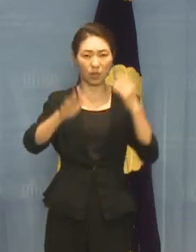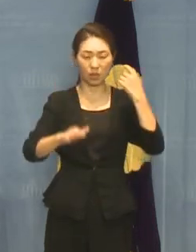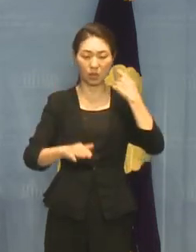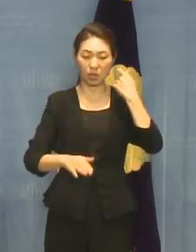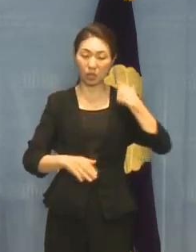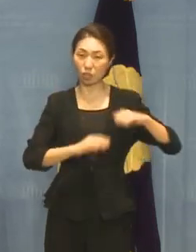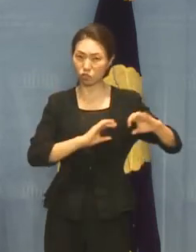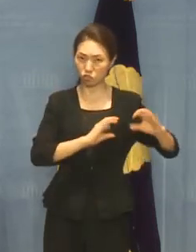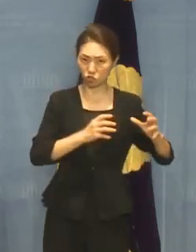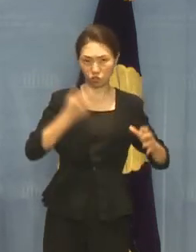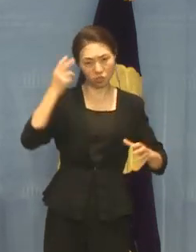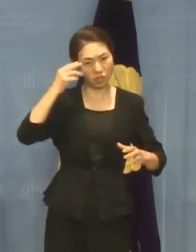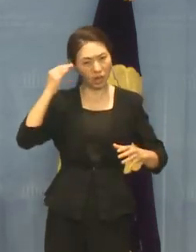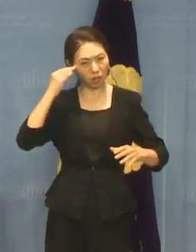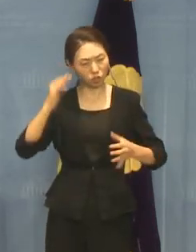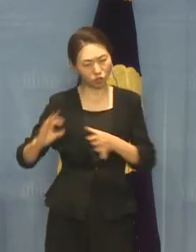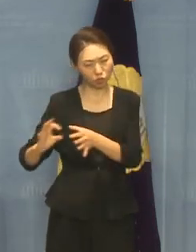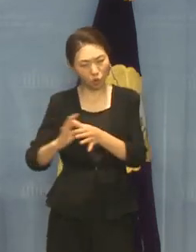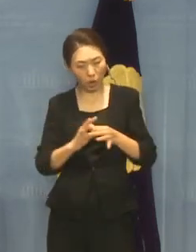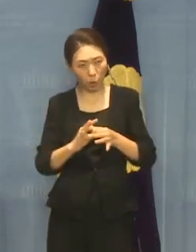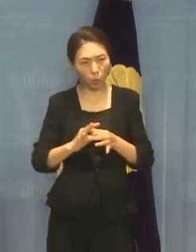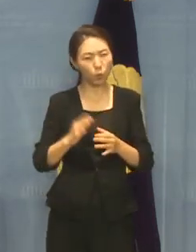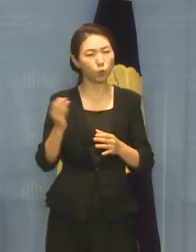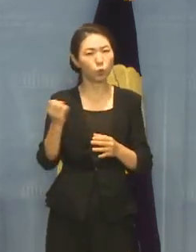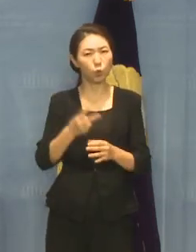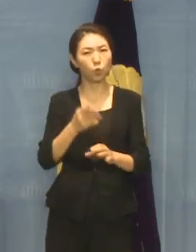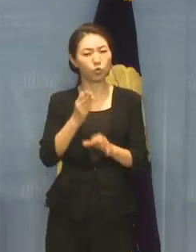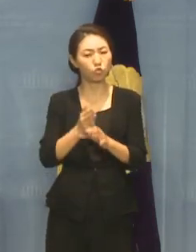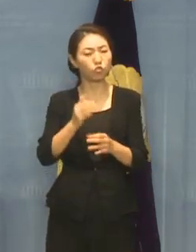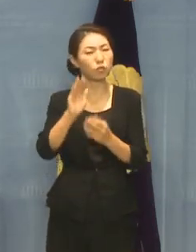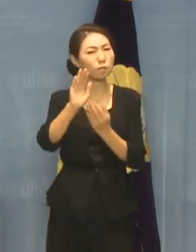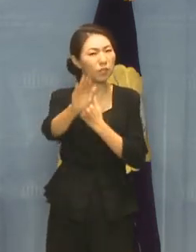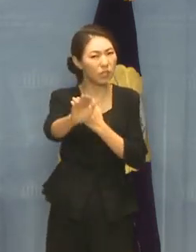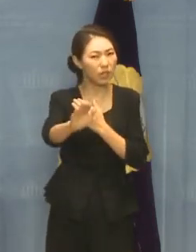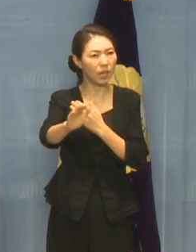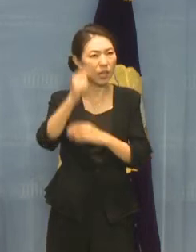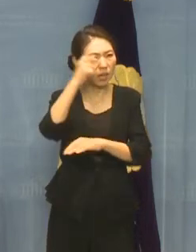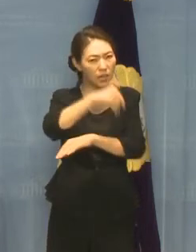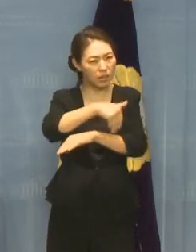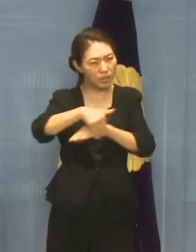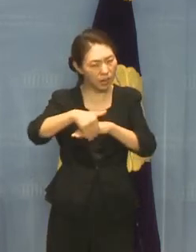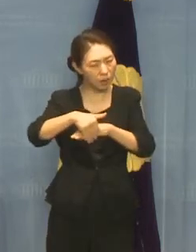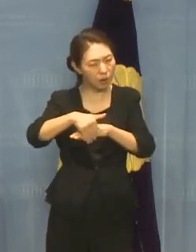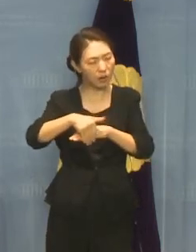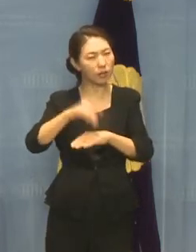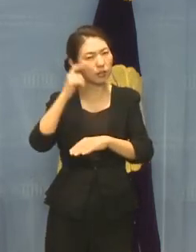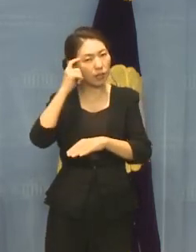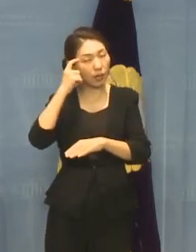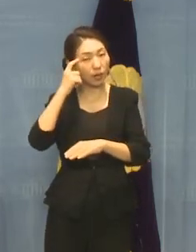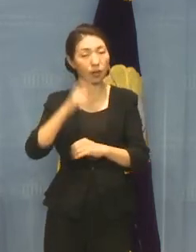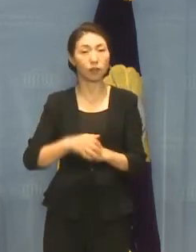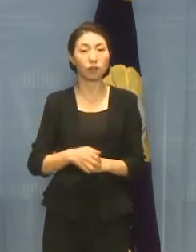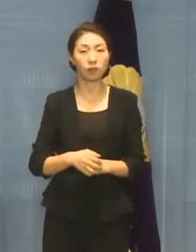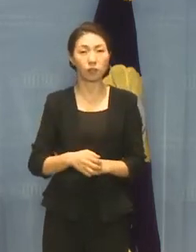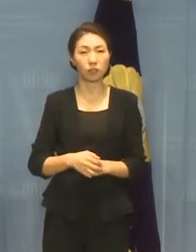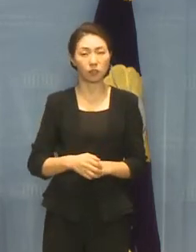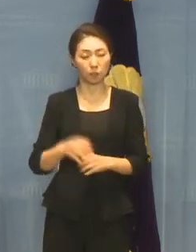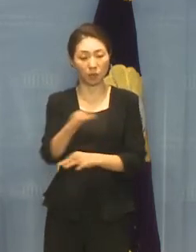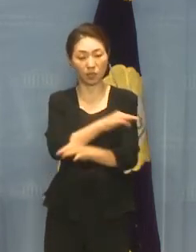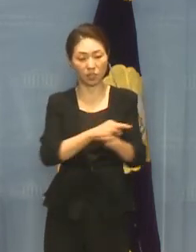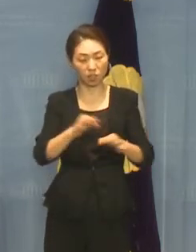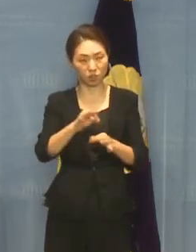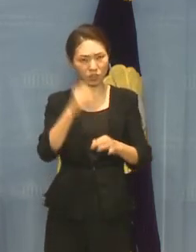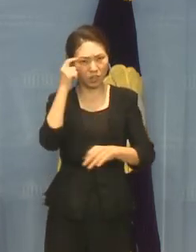전망과 중장기 외교 전략을, 세션 2에서는 미래 경제질서 전망과 경제안보 전략, 세션